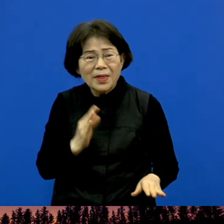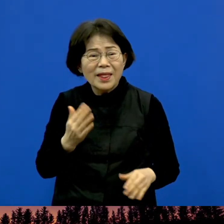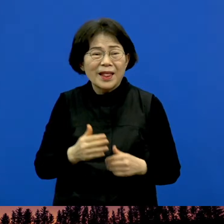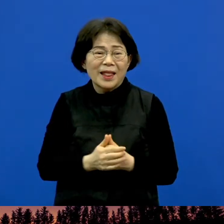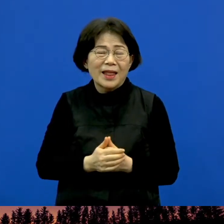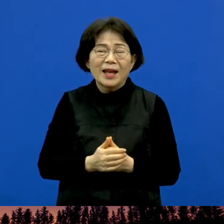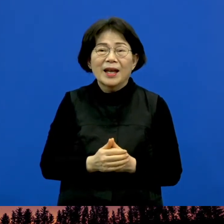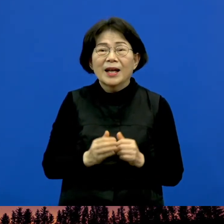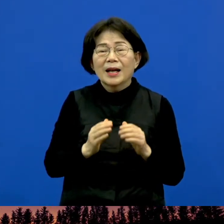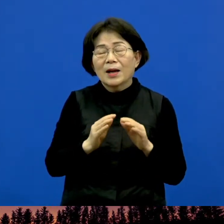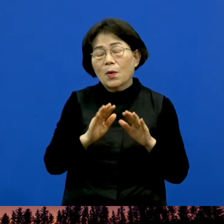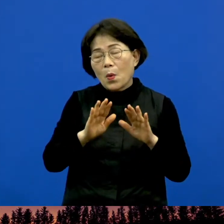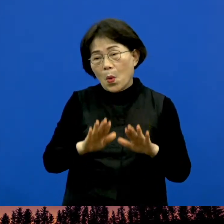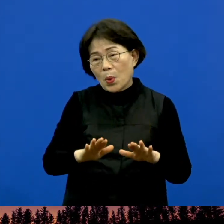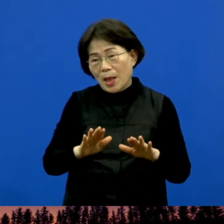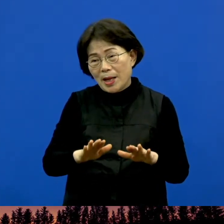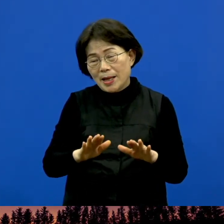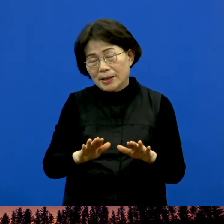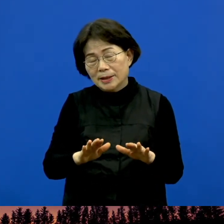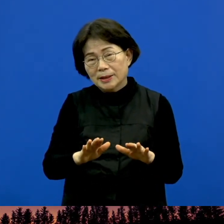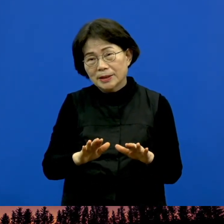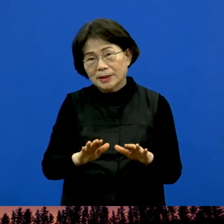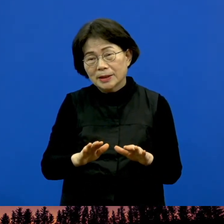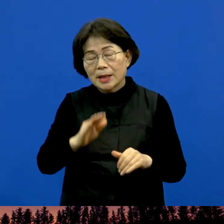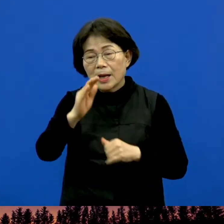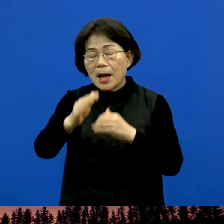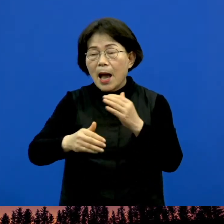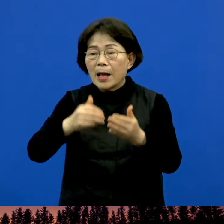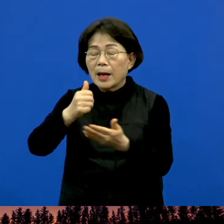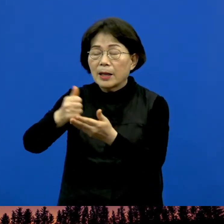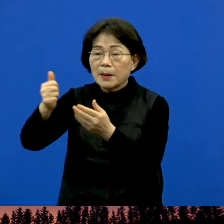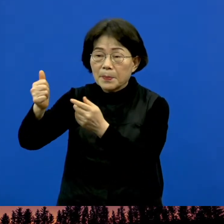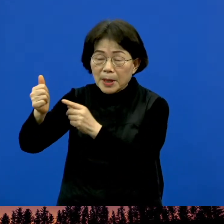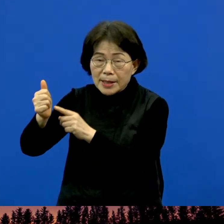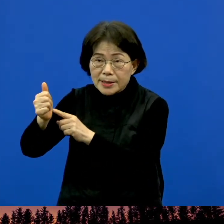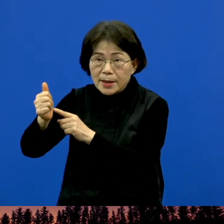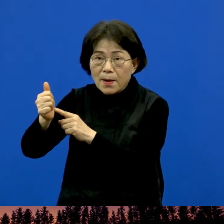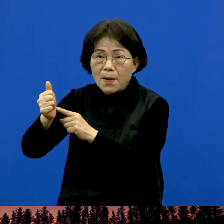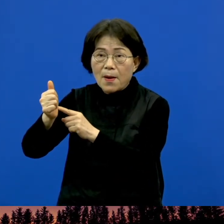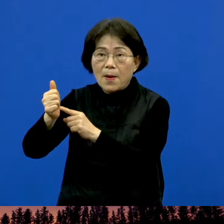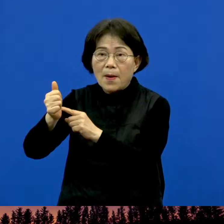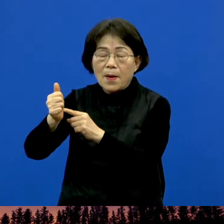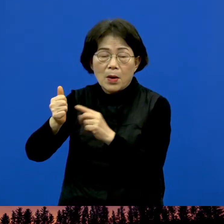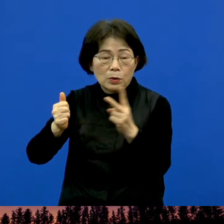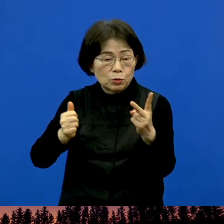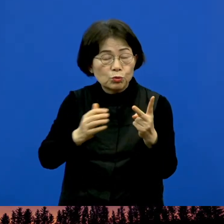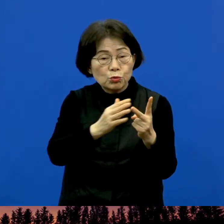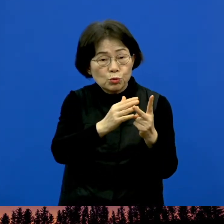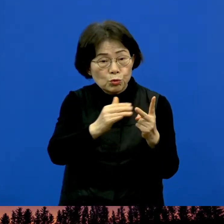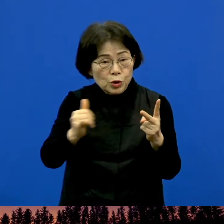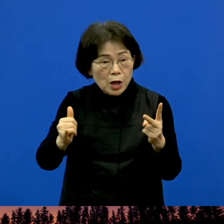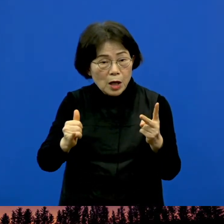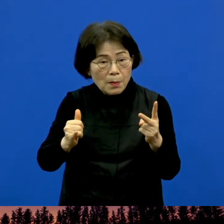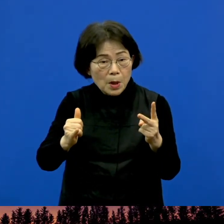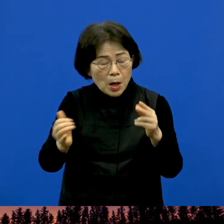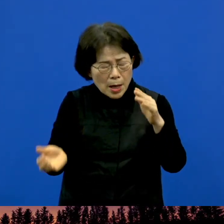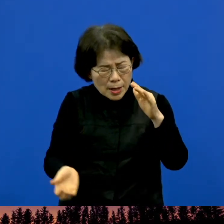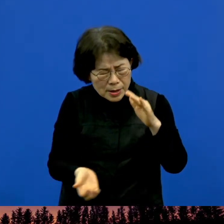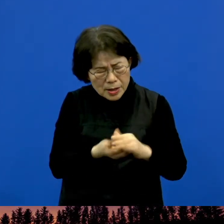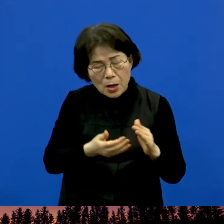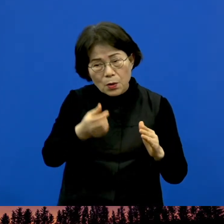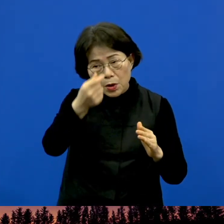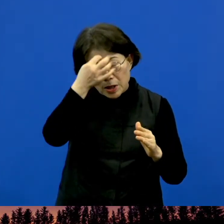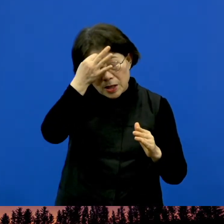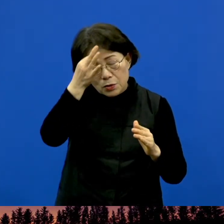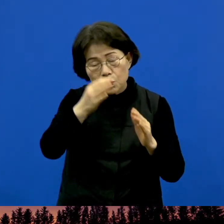자, 여러분 오늘 이 하나님께서 이 두 사람에게 최고의 기술자예요. 근데